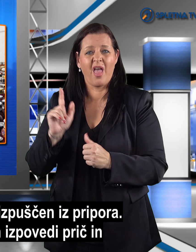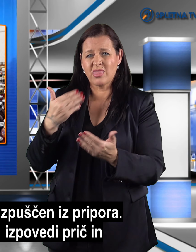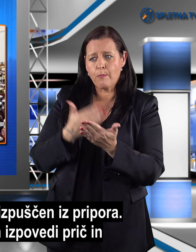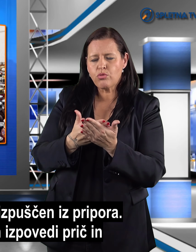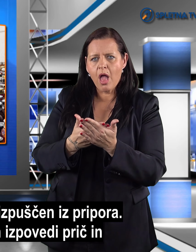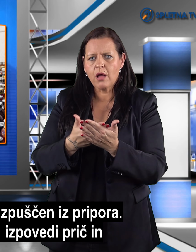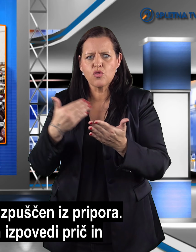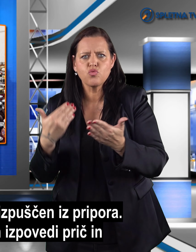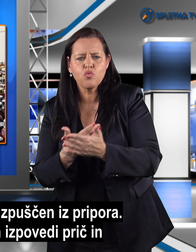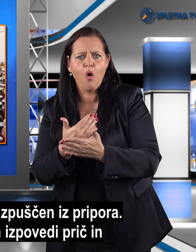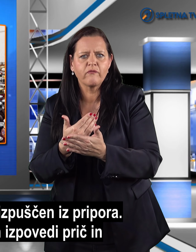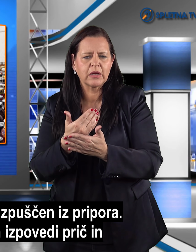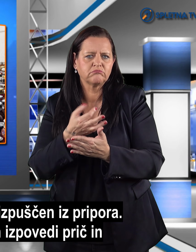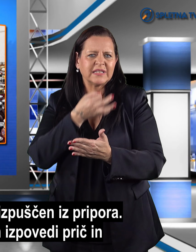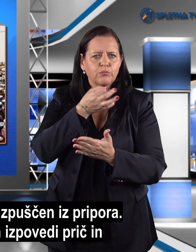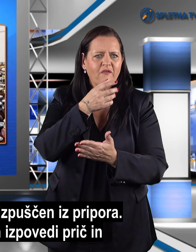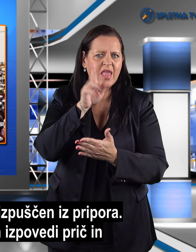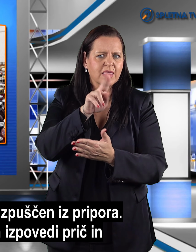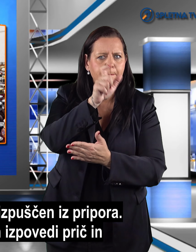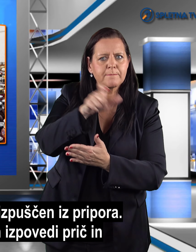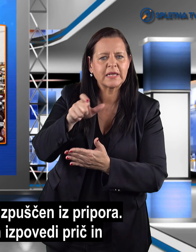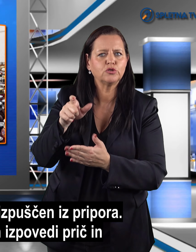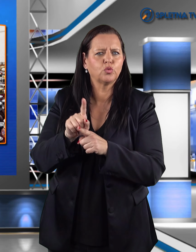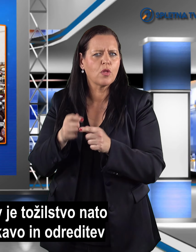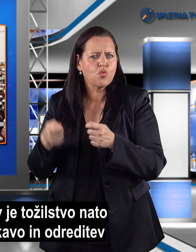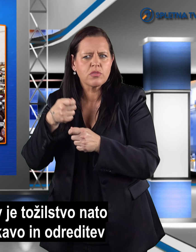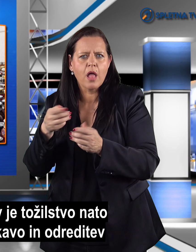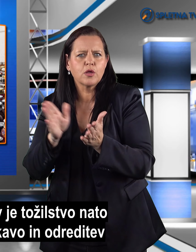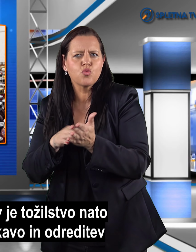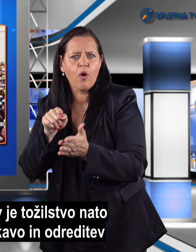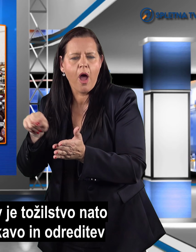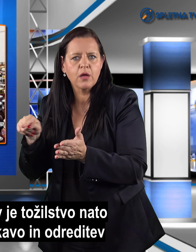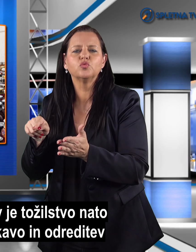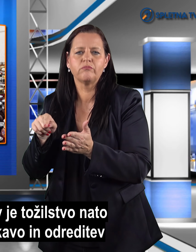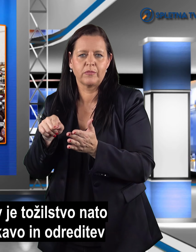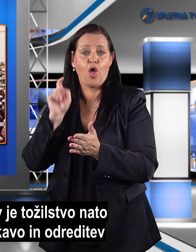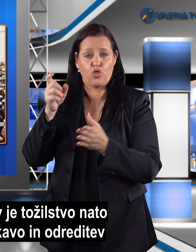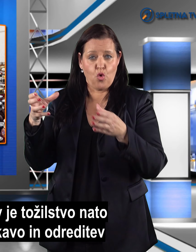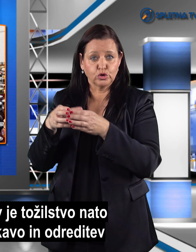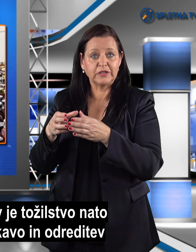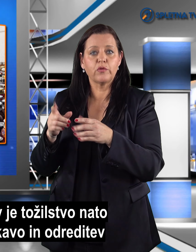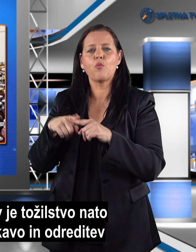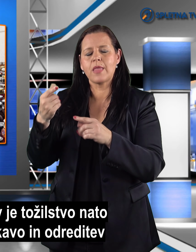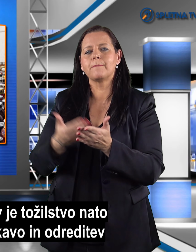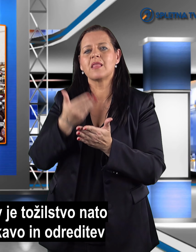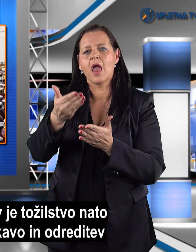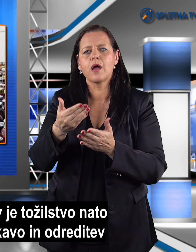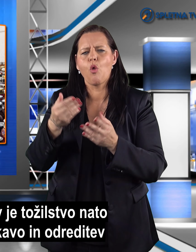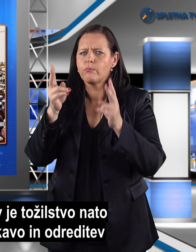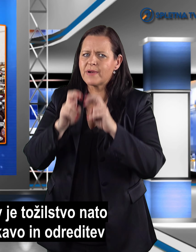Na podlagi novih izpovedi prič in dodatnih dokazov je tožilstvo nato predlagalo preiskavo in odreditev pripora zoper